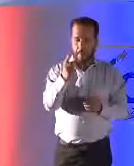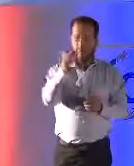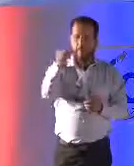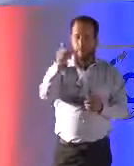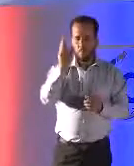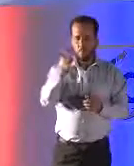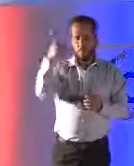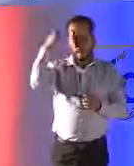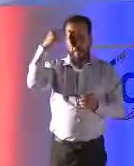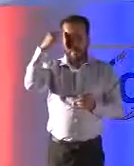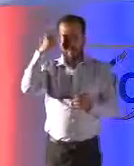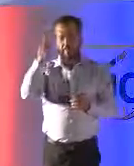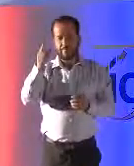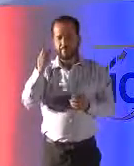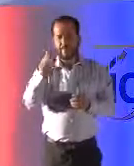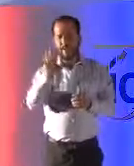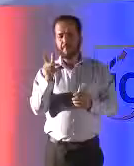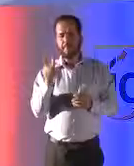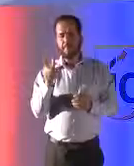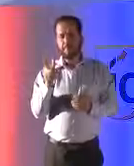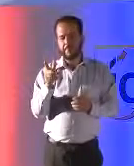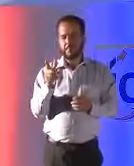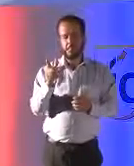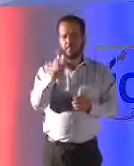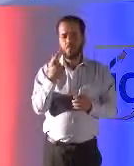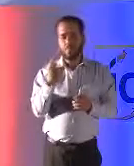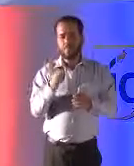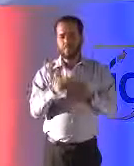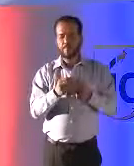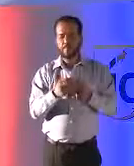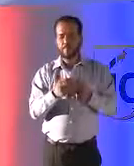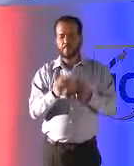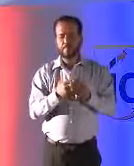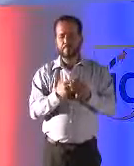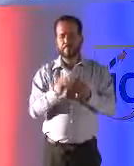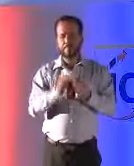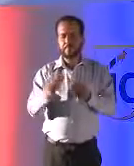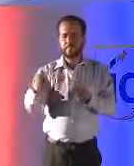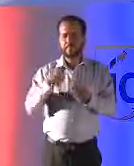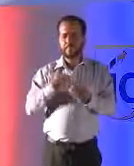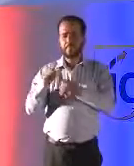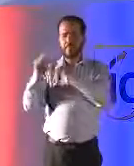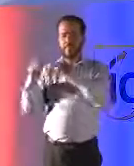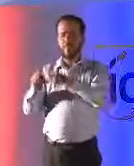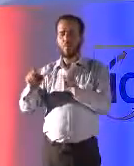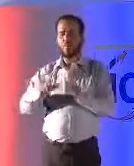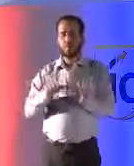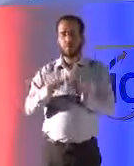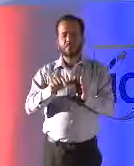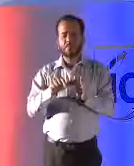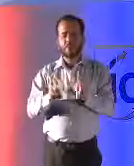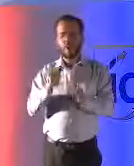تعلم ماذا هي الفلوس أو رجعت إليك إذا أخذت تاكسي